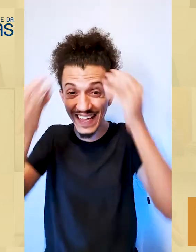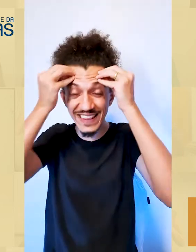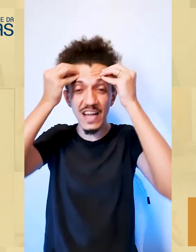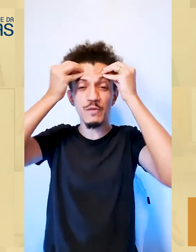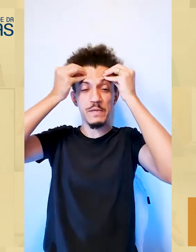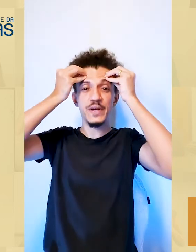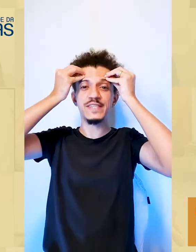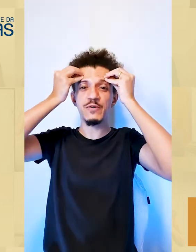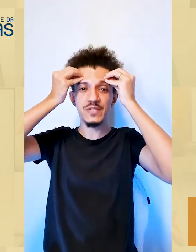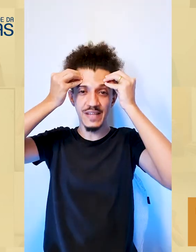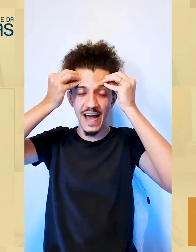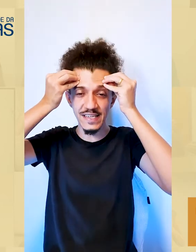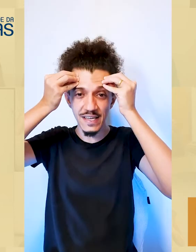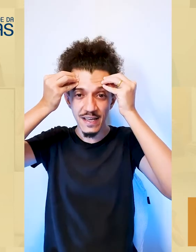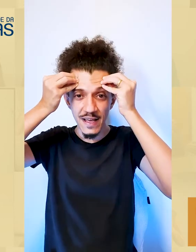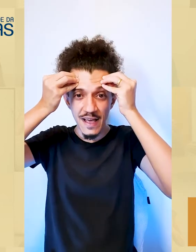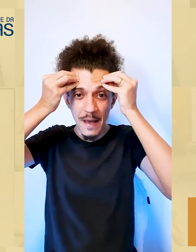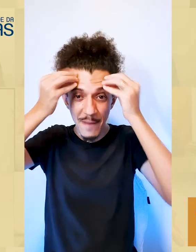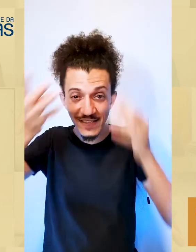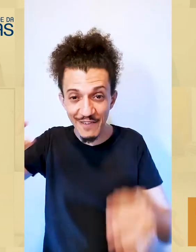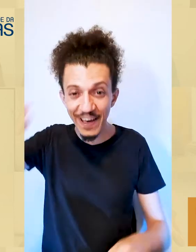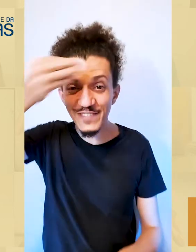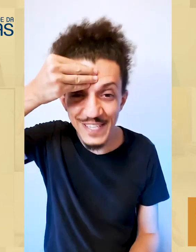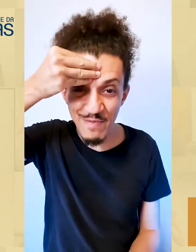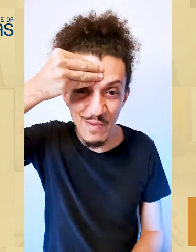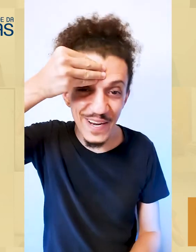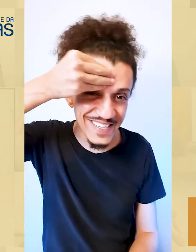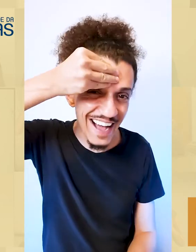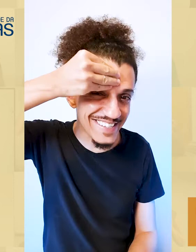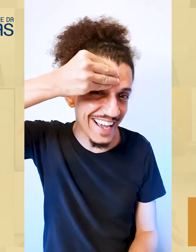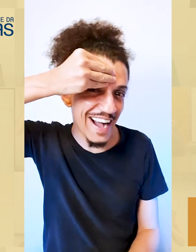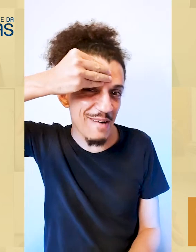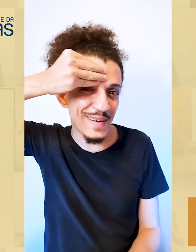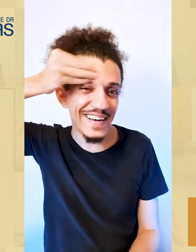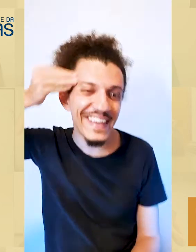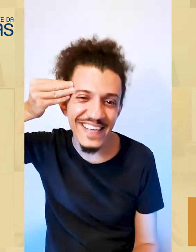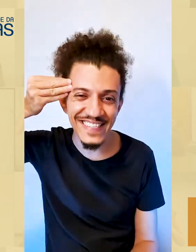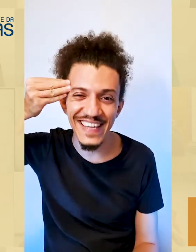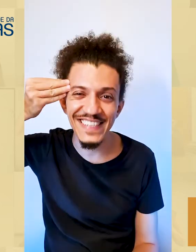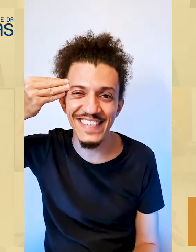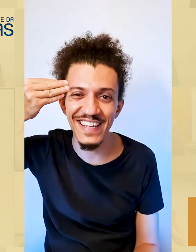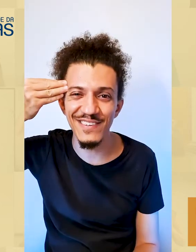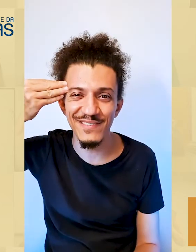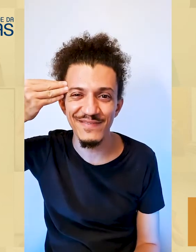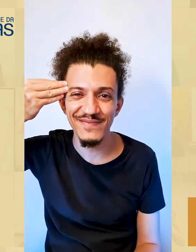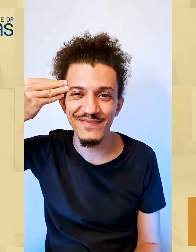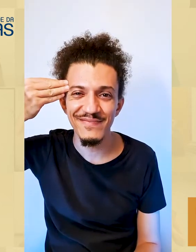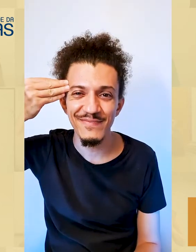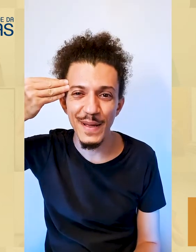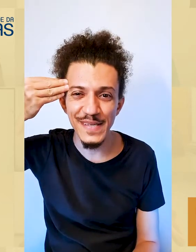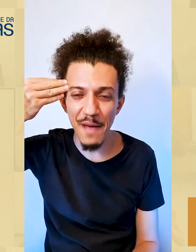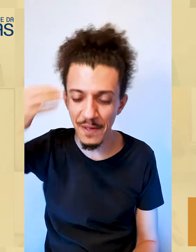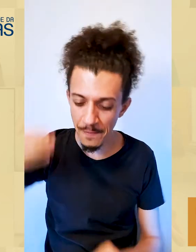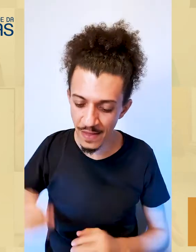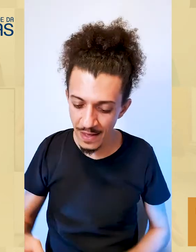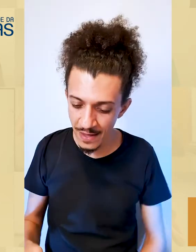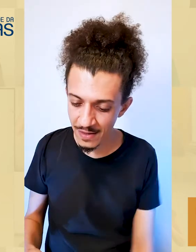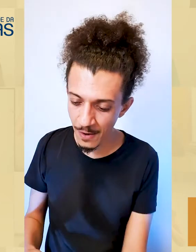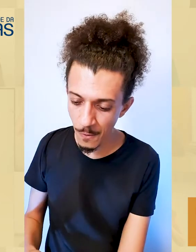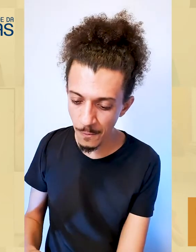fique tentando memorizar os sinais, mas ao invés de você memorizar, você acaba esquecendo.